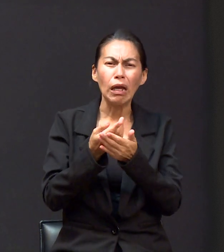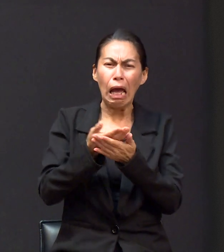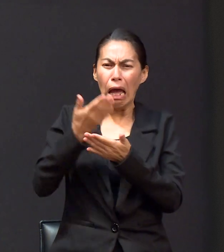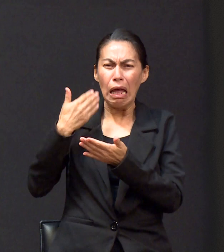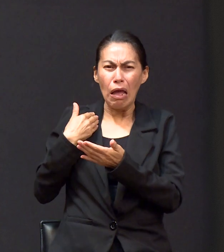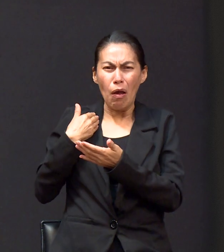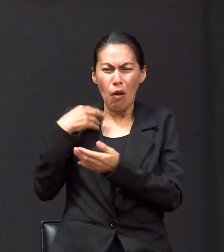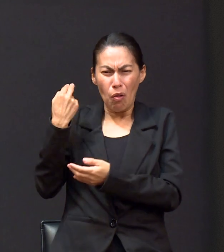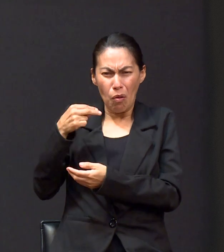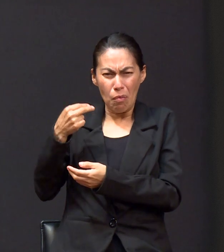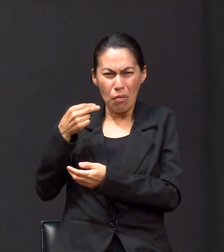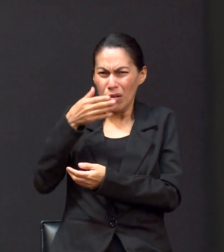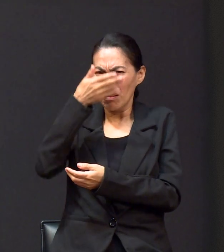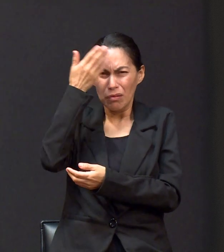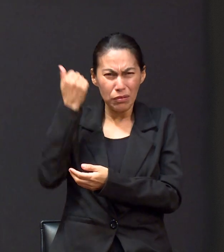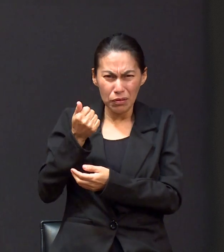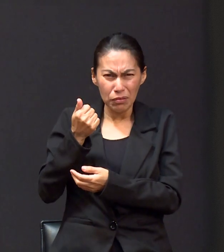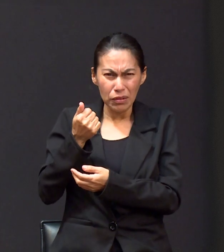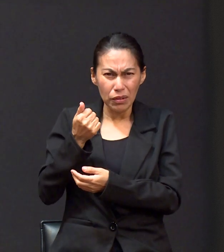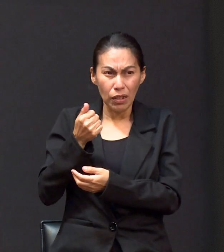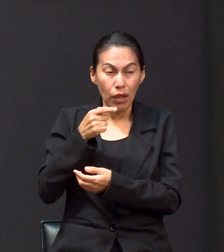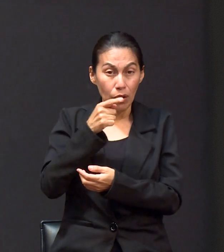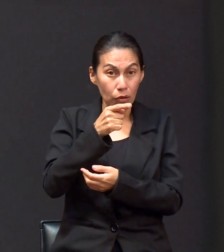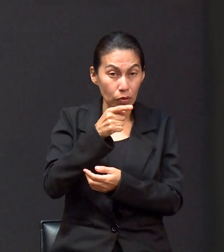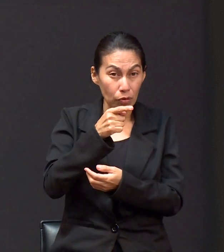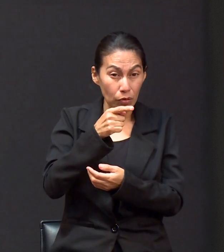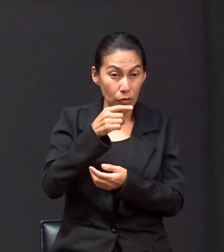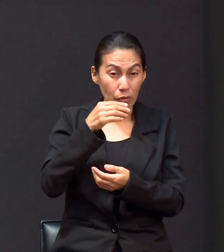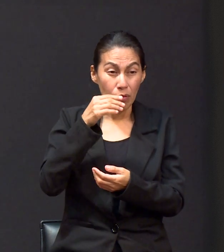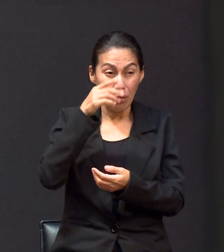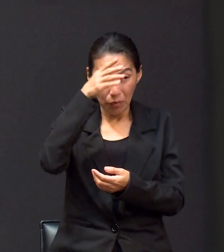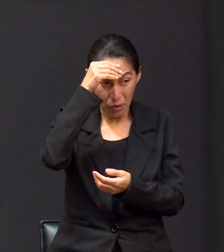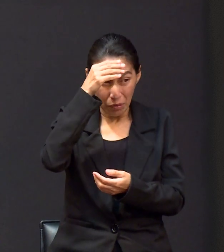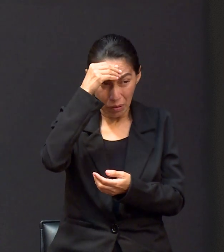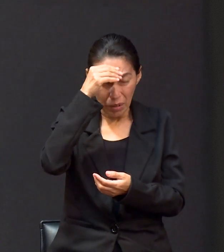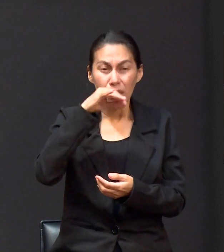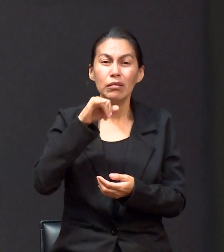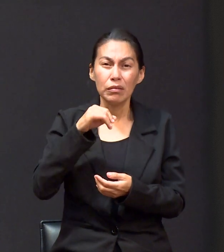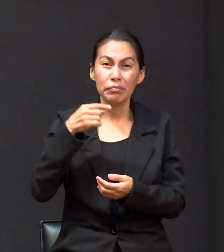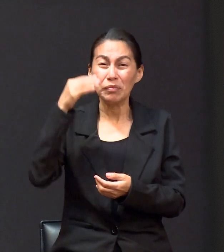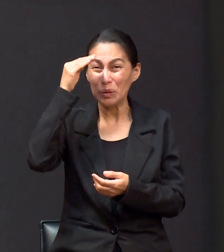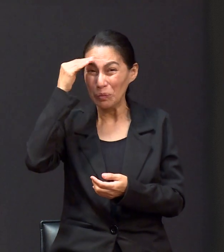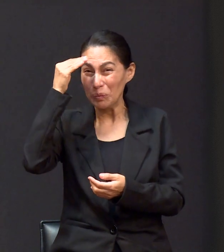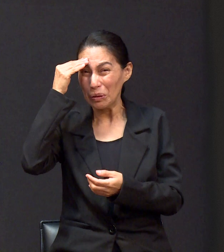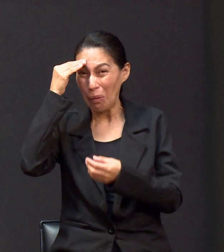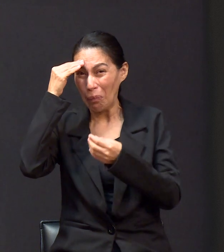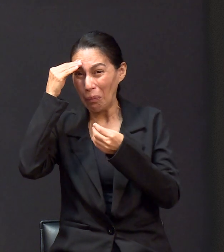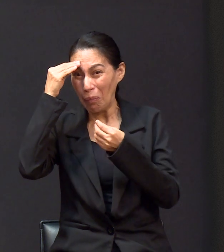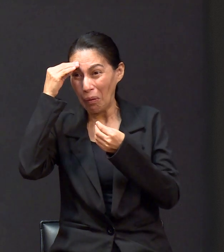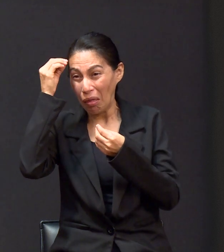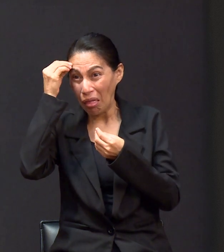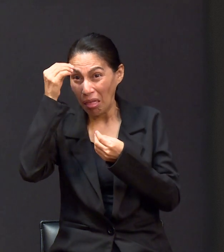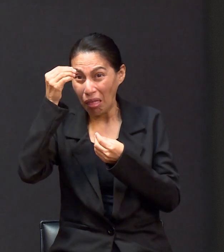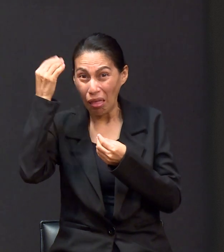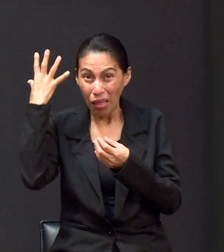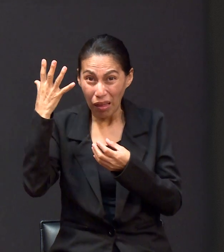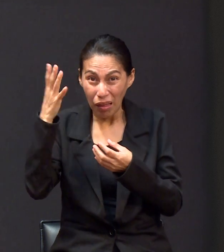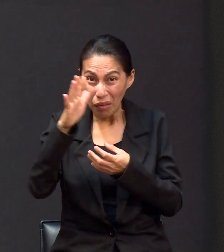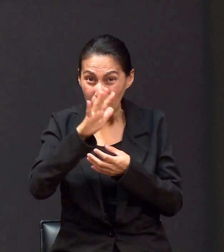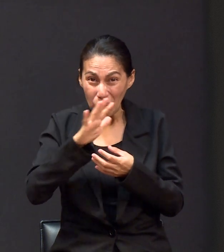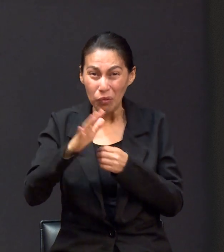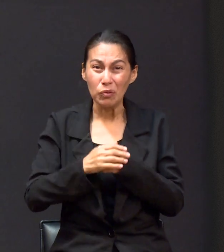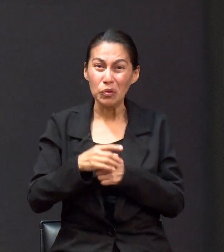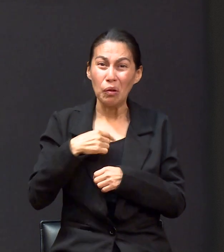yo no sabía ni cómo me llamaba. Tuviste que aprender Perdí la nuevamente. memoria y tuve que volver a aprender